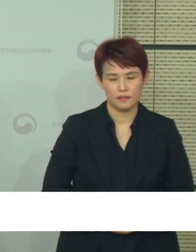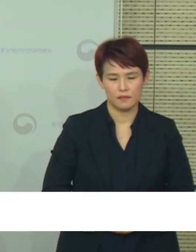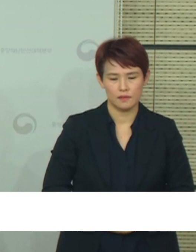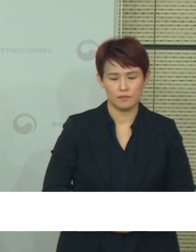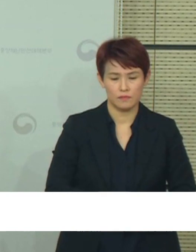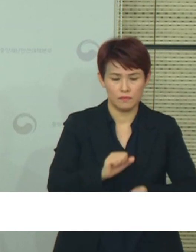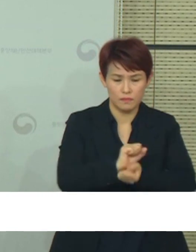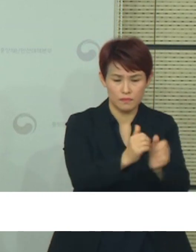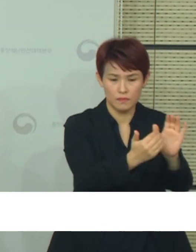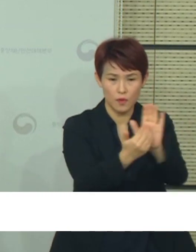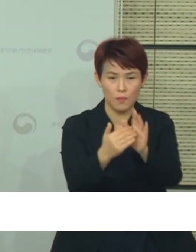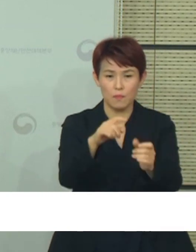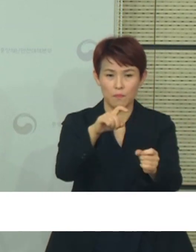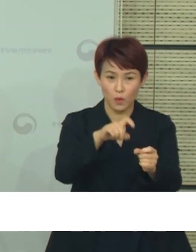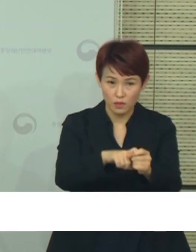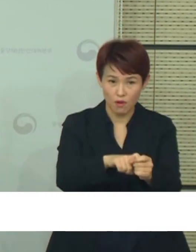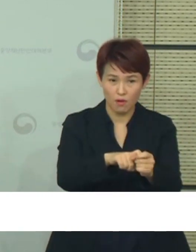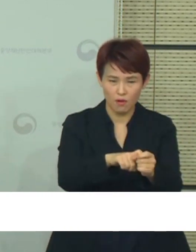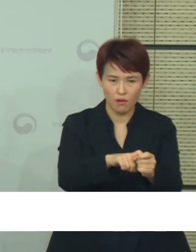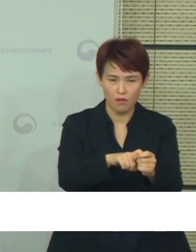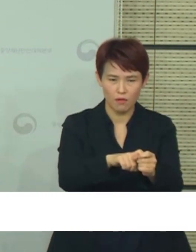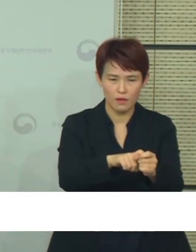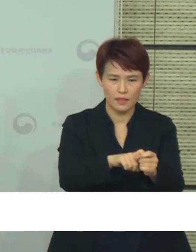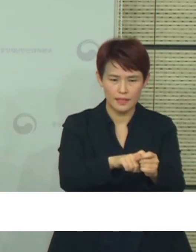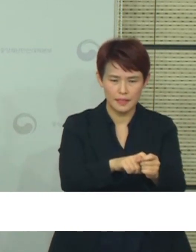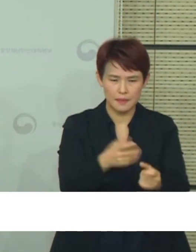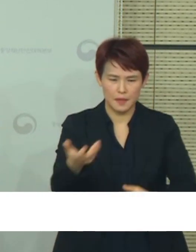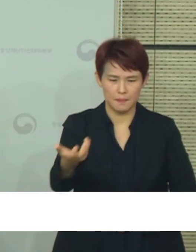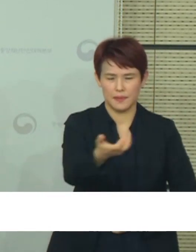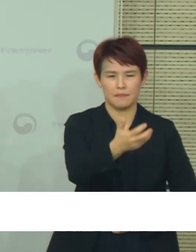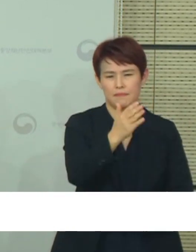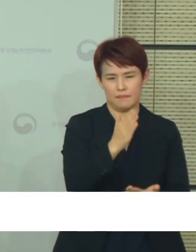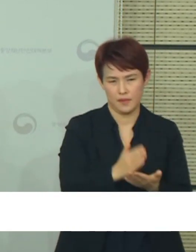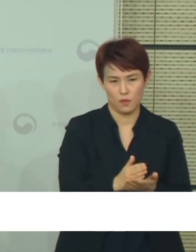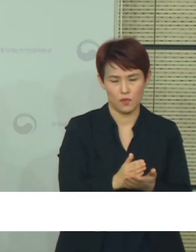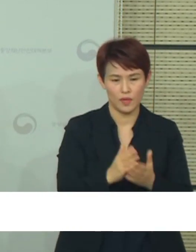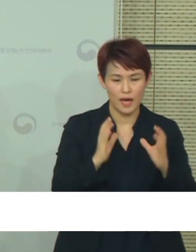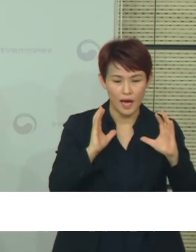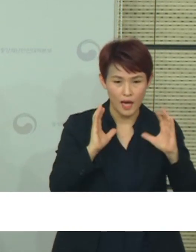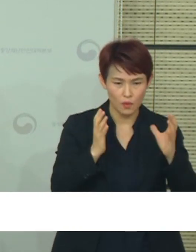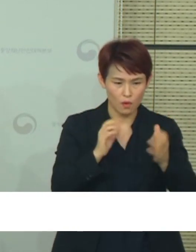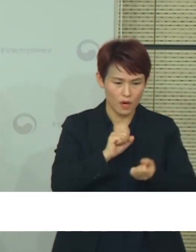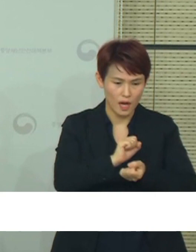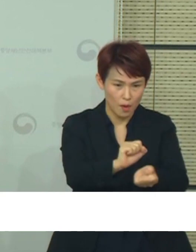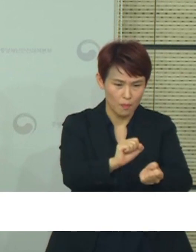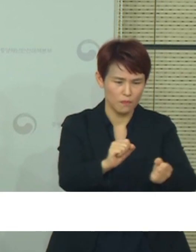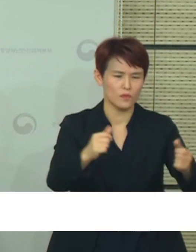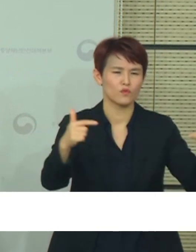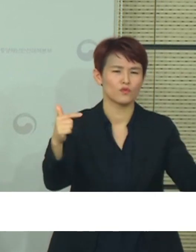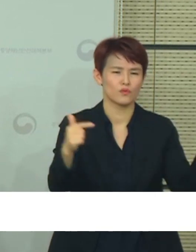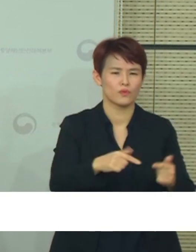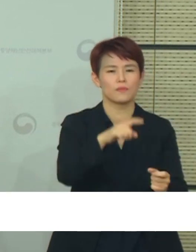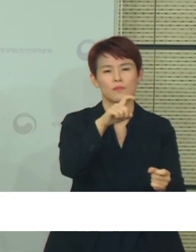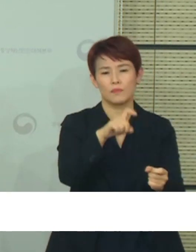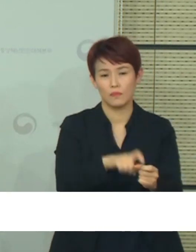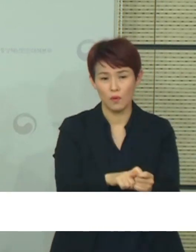이 목적상 최대한 이동을 자제하고 특히 아동 감염을 최소화하기